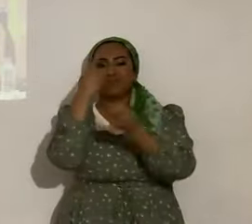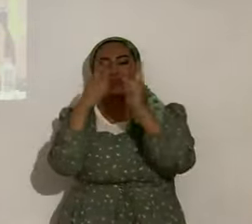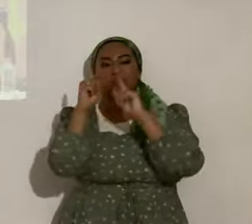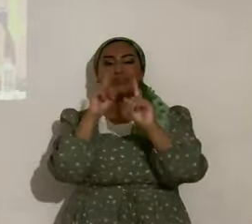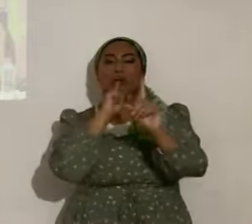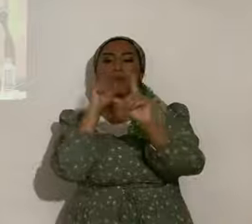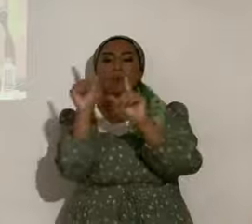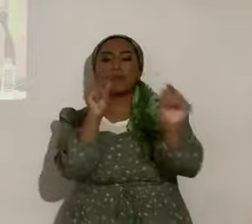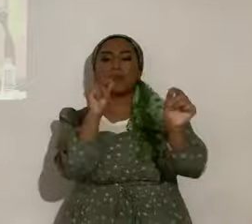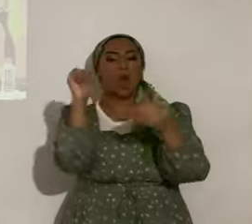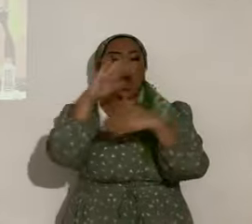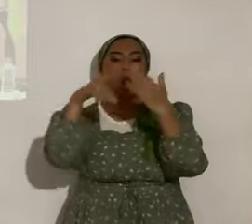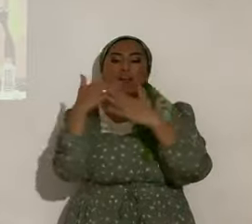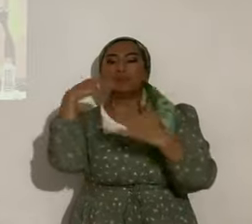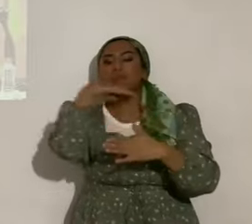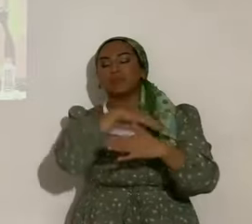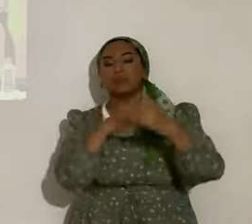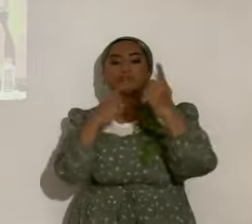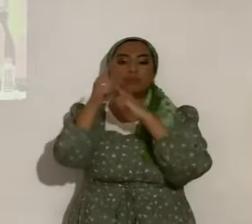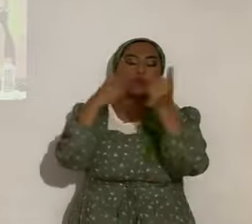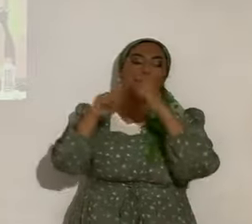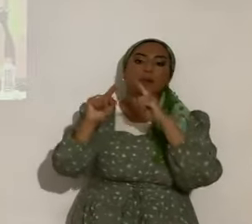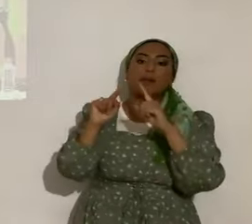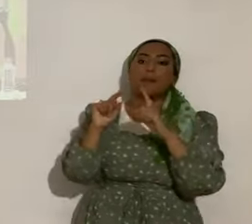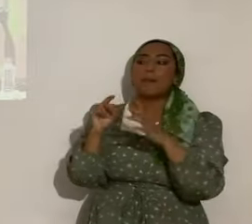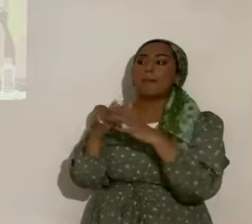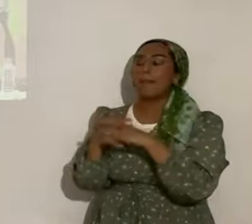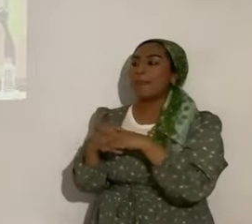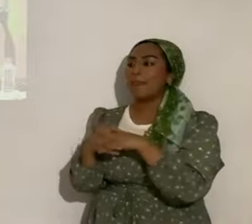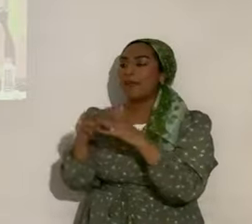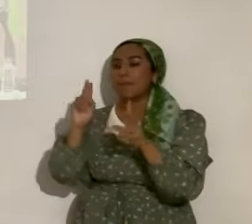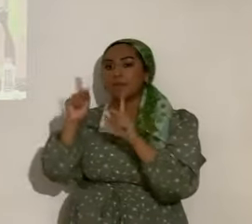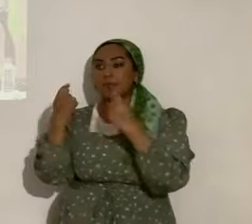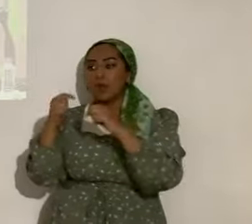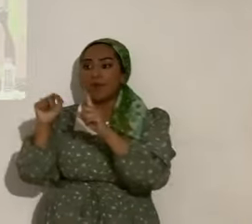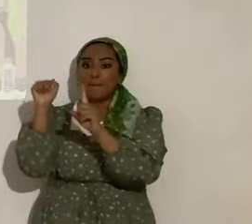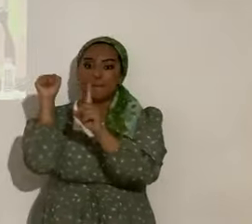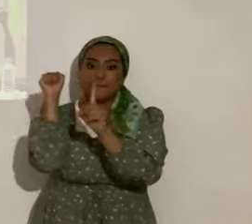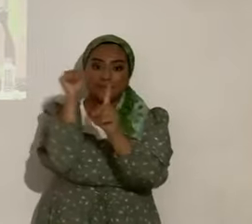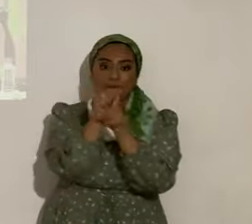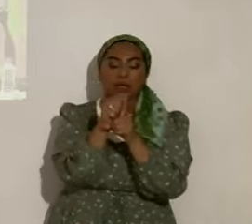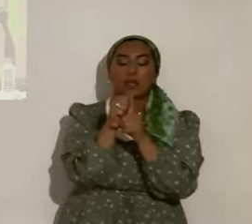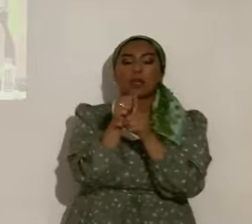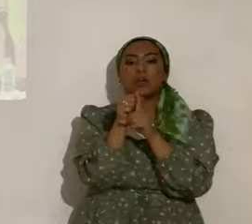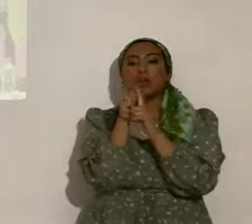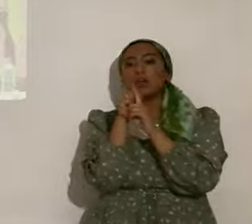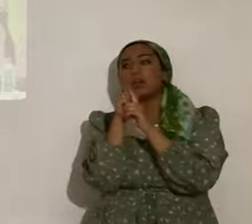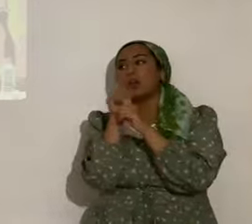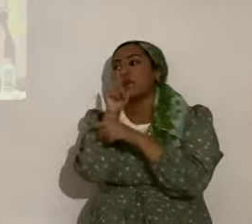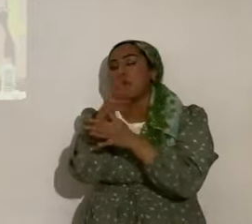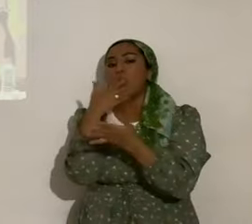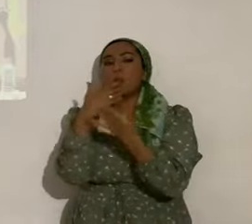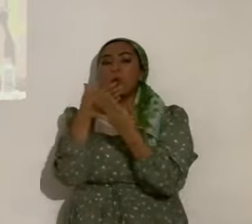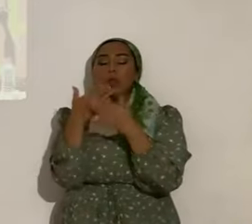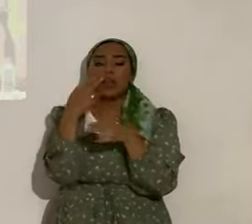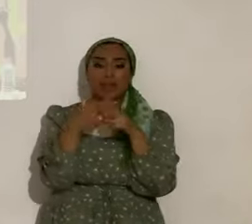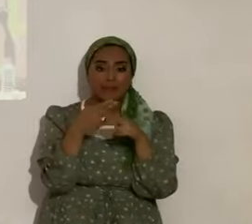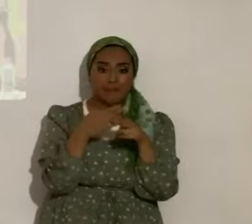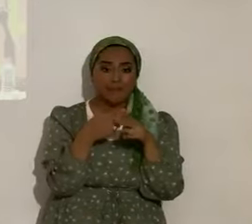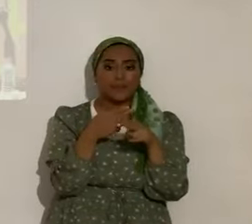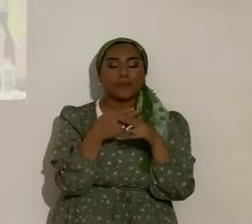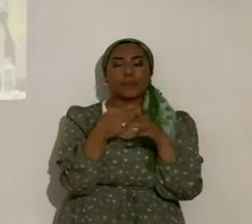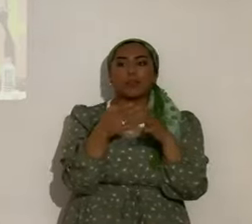difaman, si a ti te ultrajan, quieren acabar con tu reputación, tu buen nombre, tu